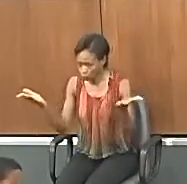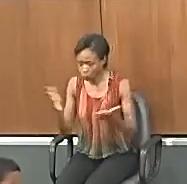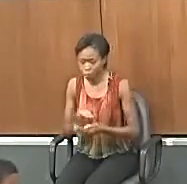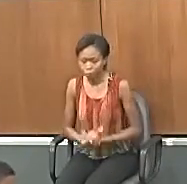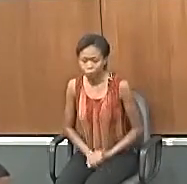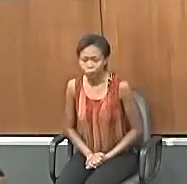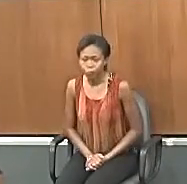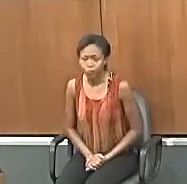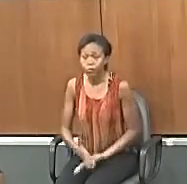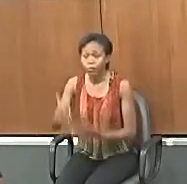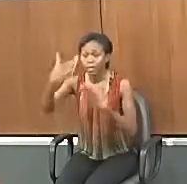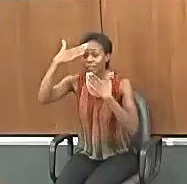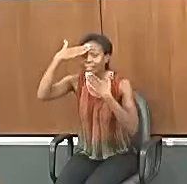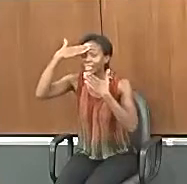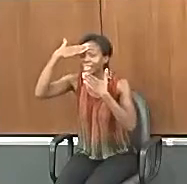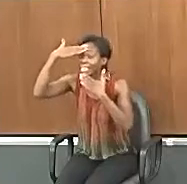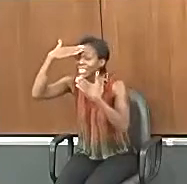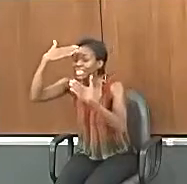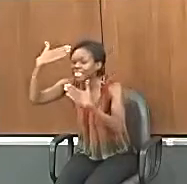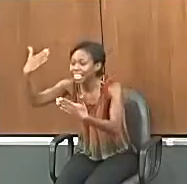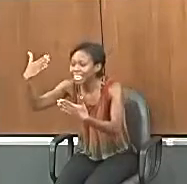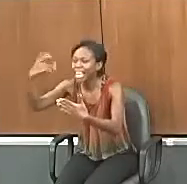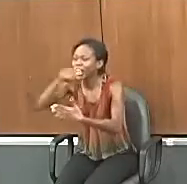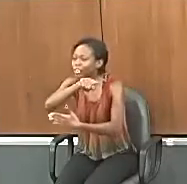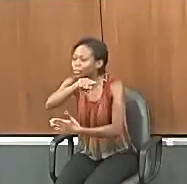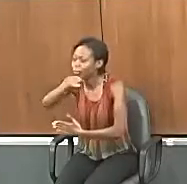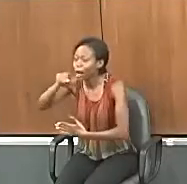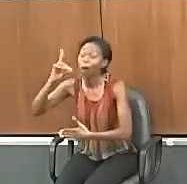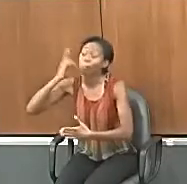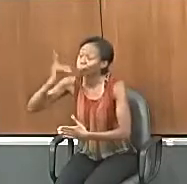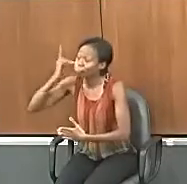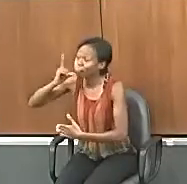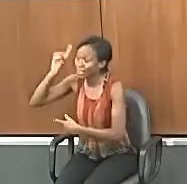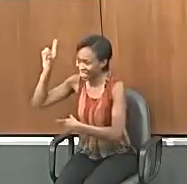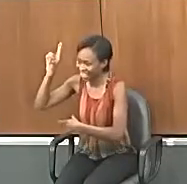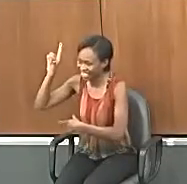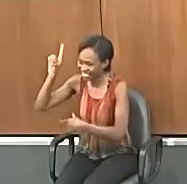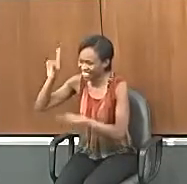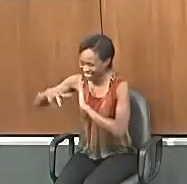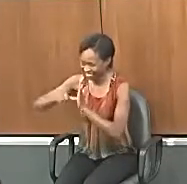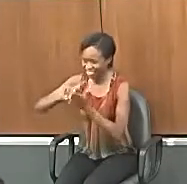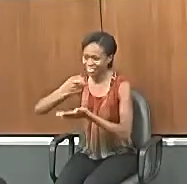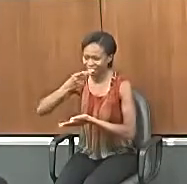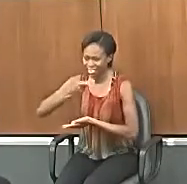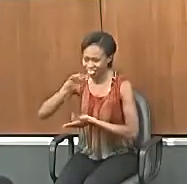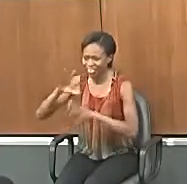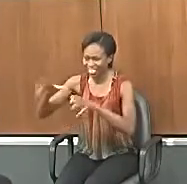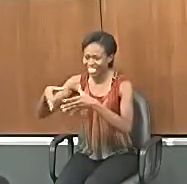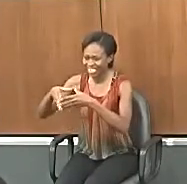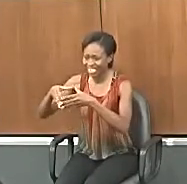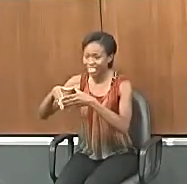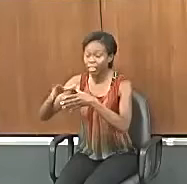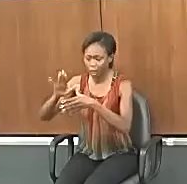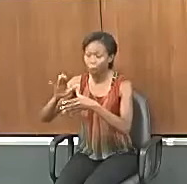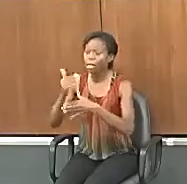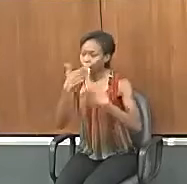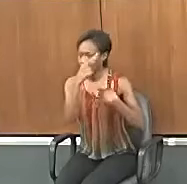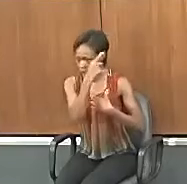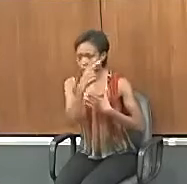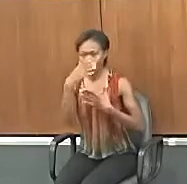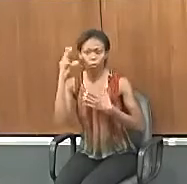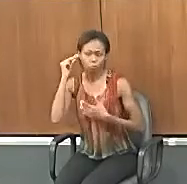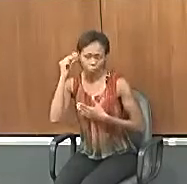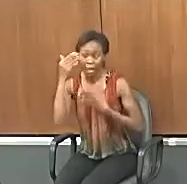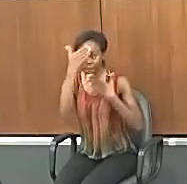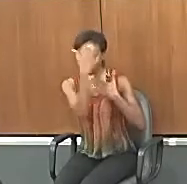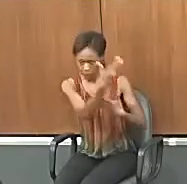quero agradecer ao nobre deputado que chegou agora fazendo parte da comissão e que está nos apoiando deputado